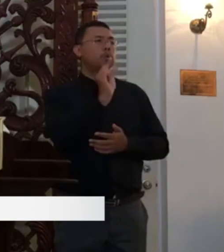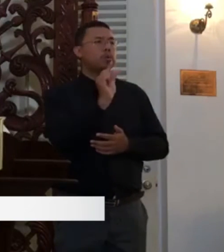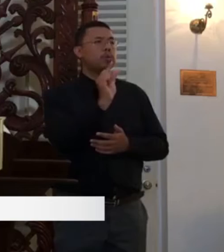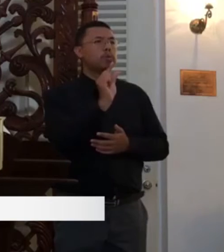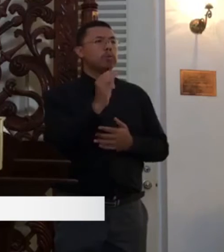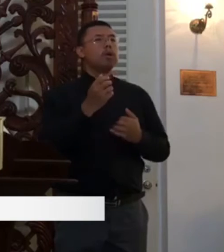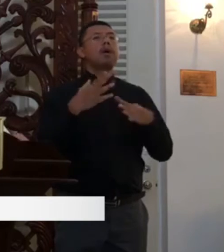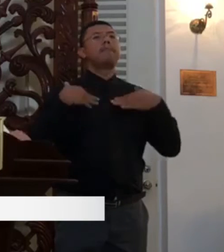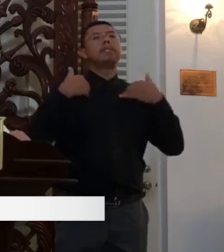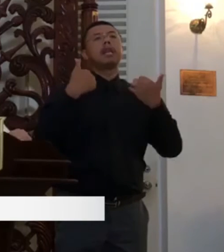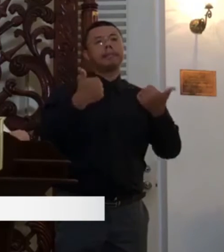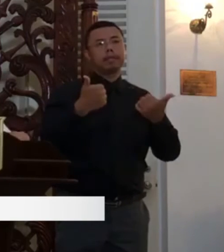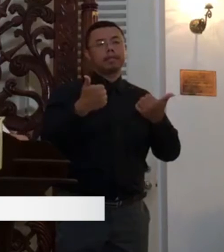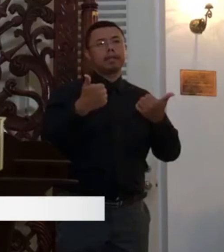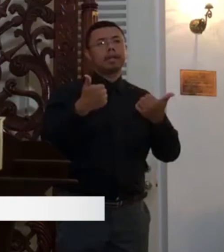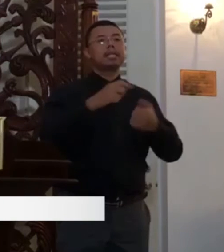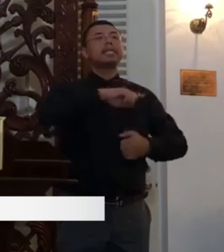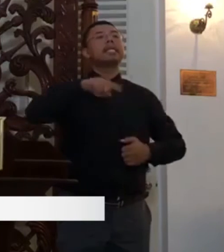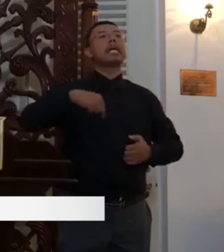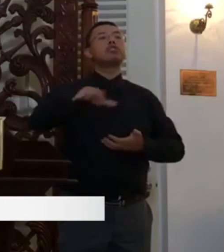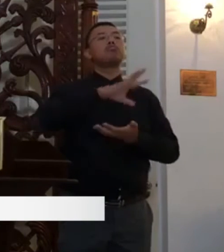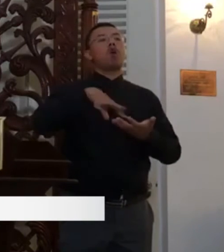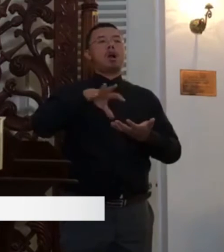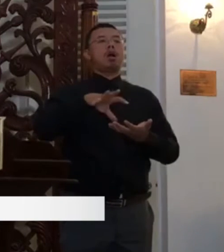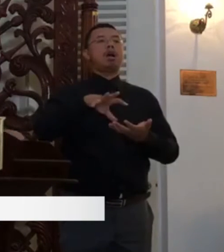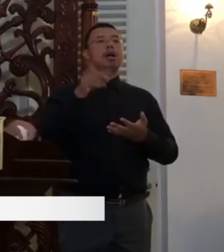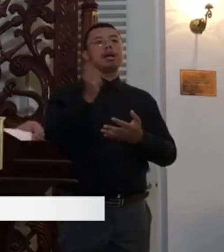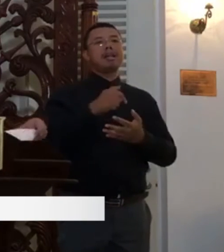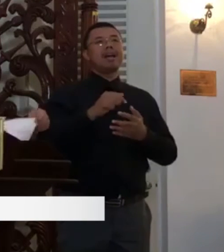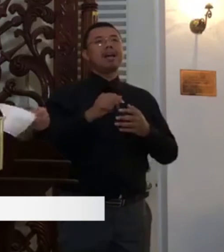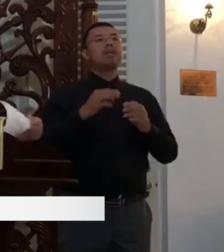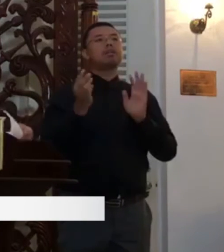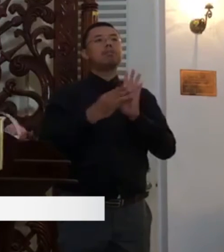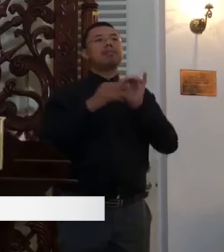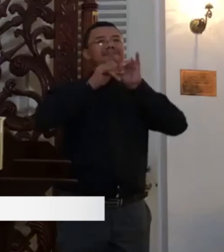untuk menyelamatkan kita semua dari wabah